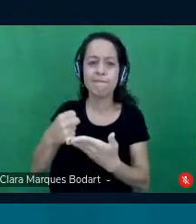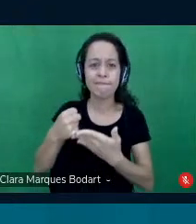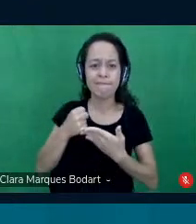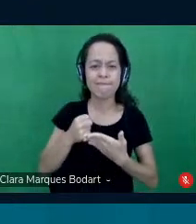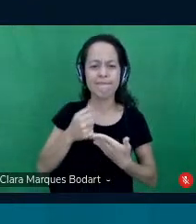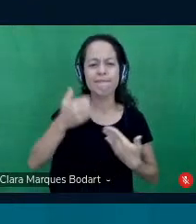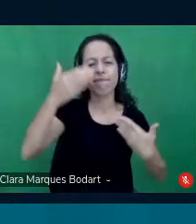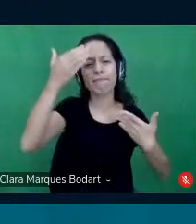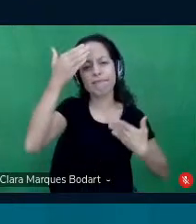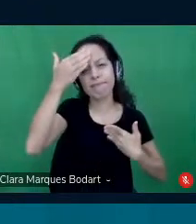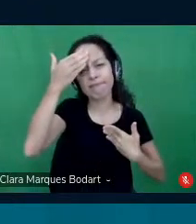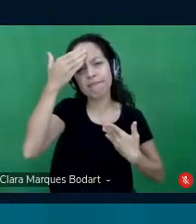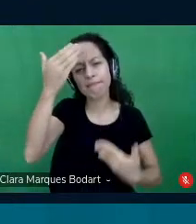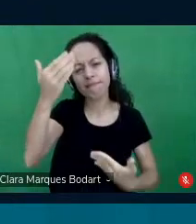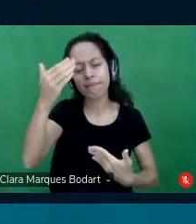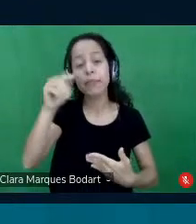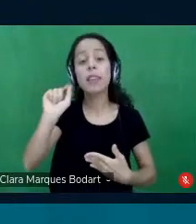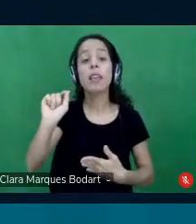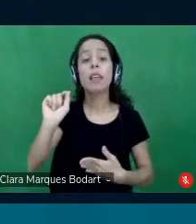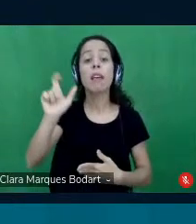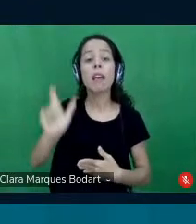a liderança aqui da Poliana,